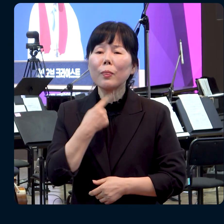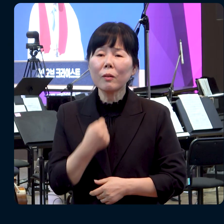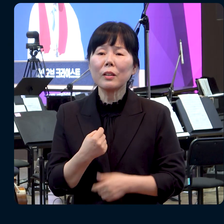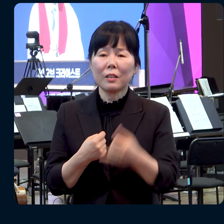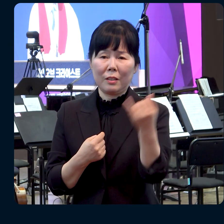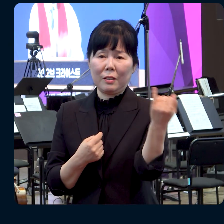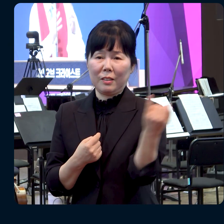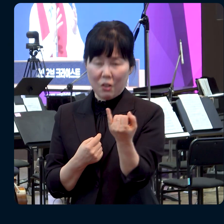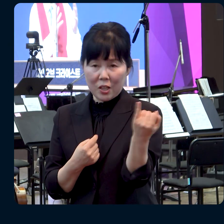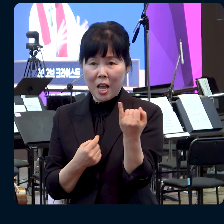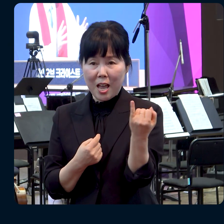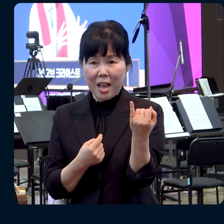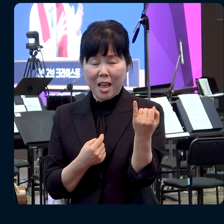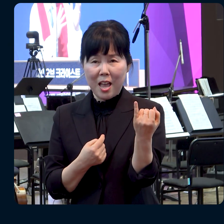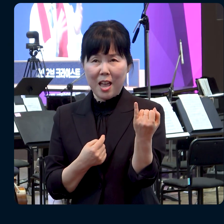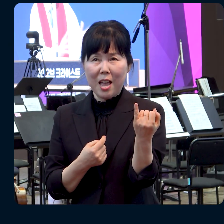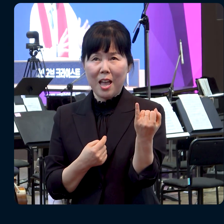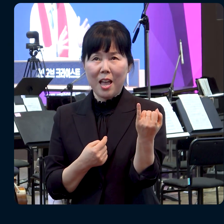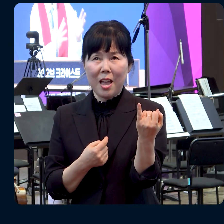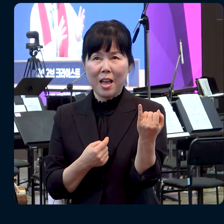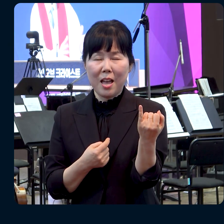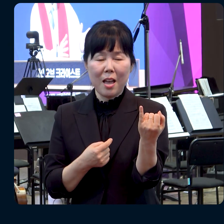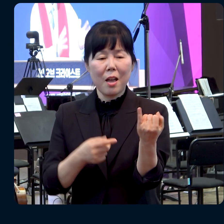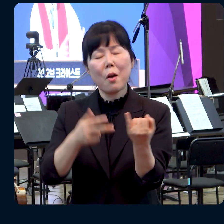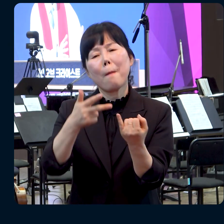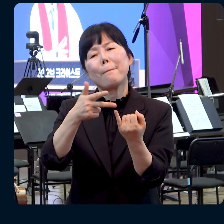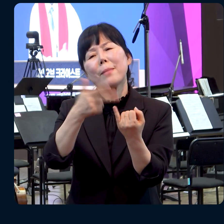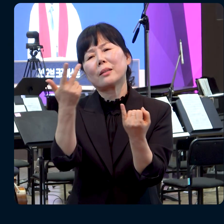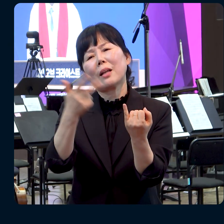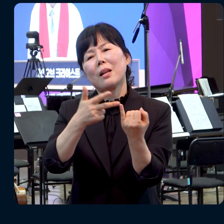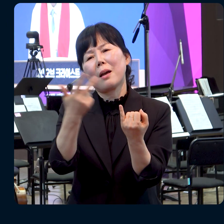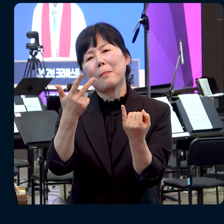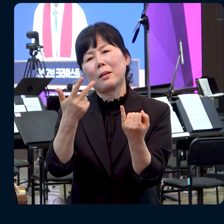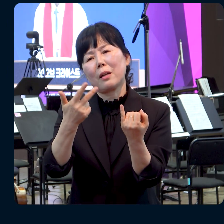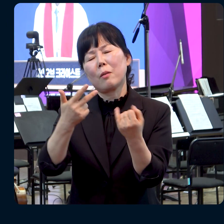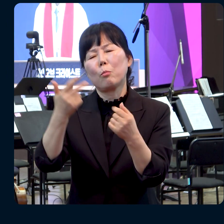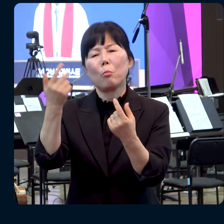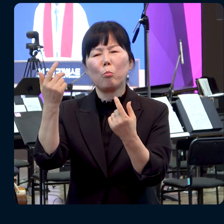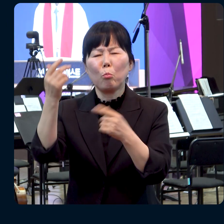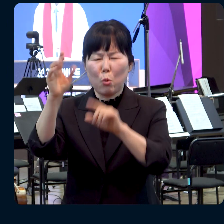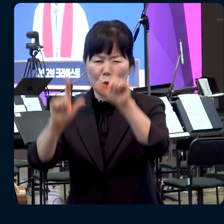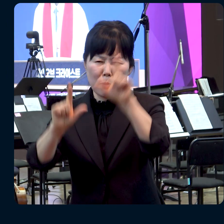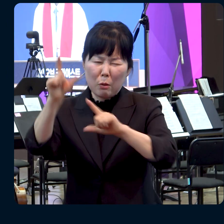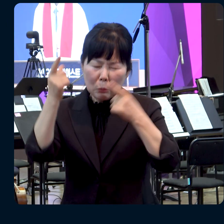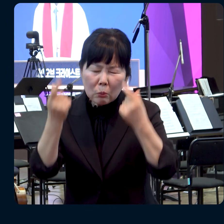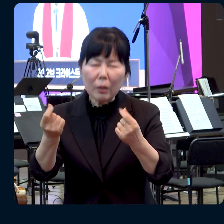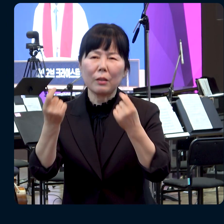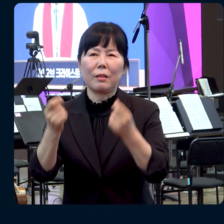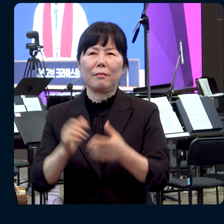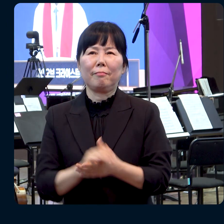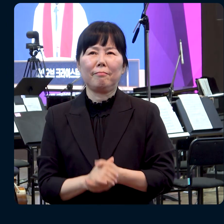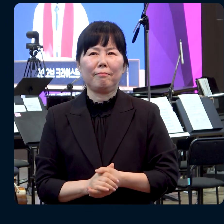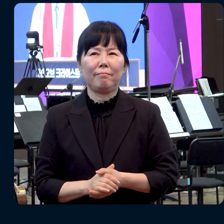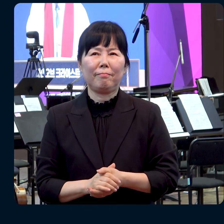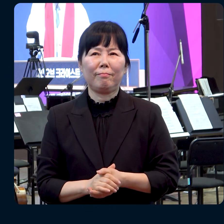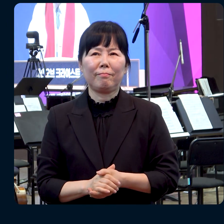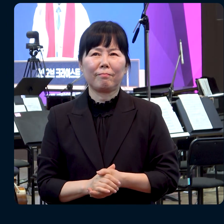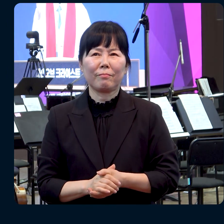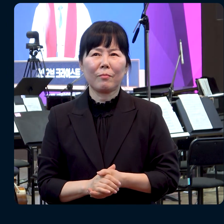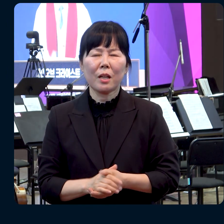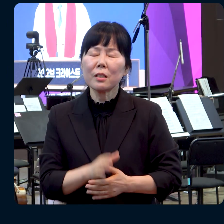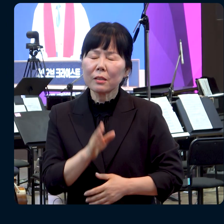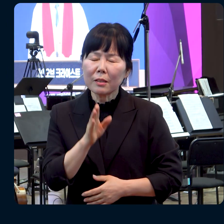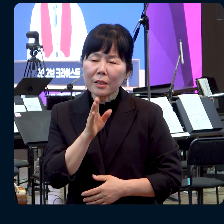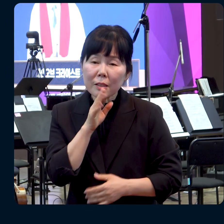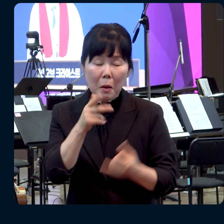하는 그 배우가 열연했던 막달라 마리아의 그 모습을 혹시 기억하십니까? 저는요, 그게